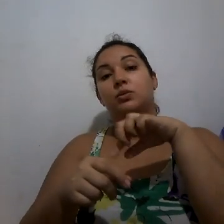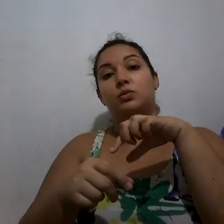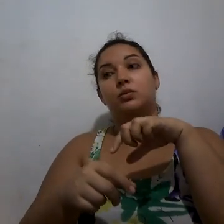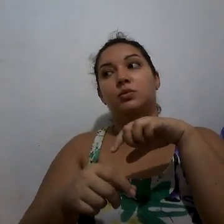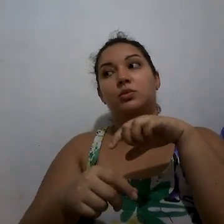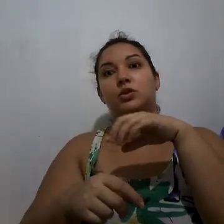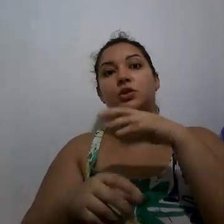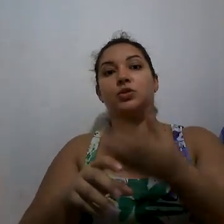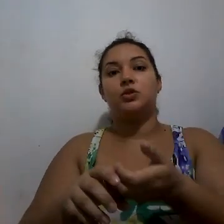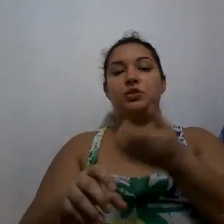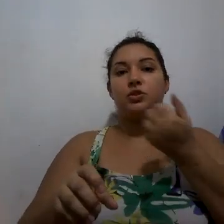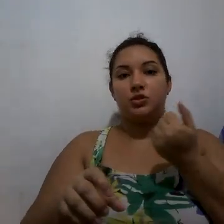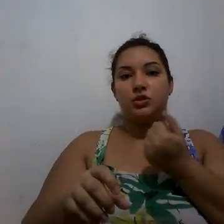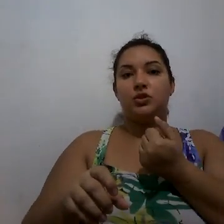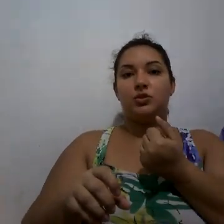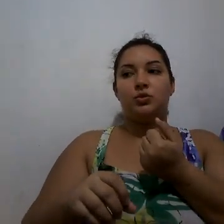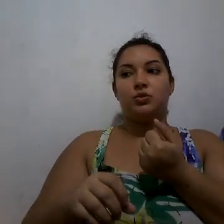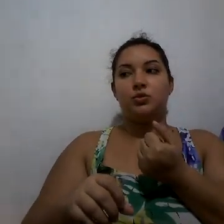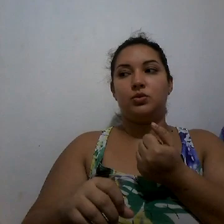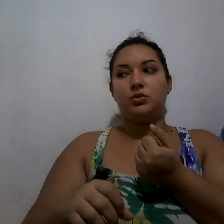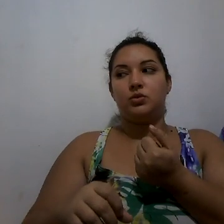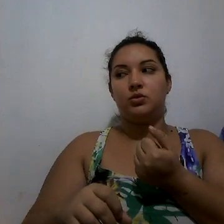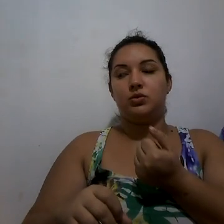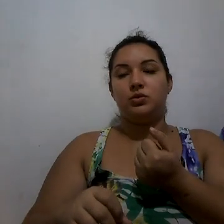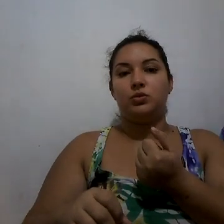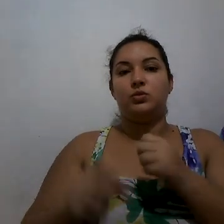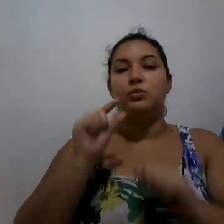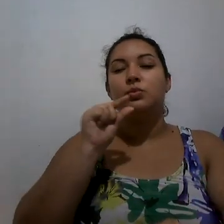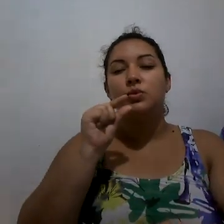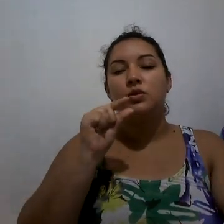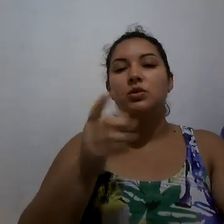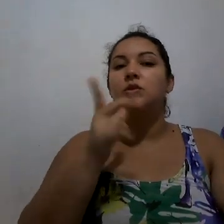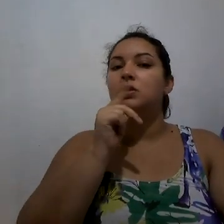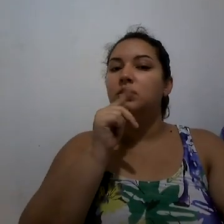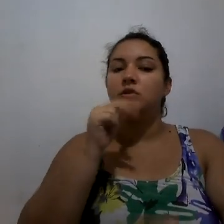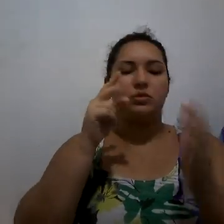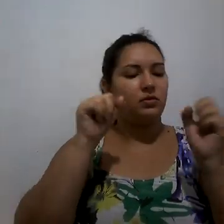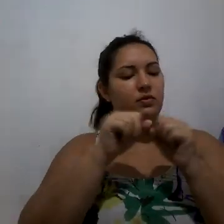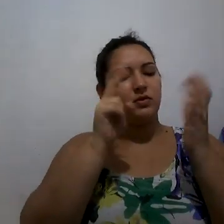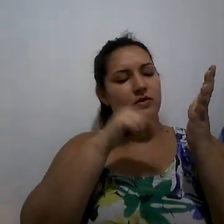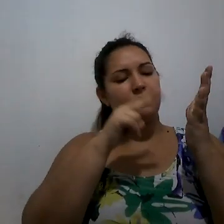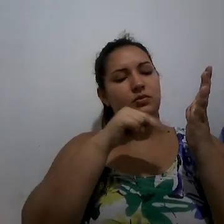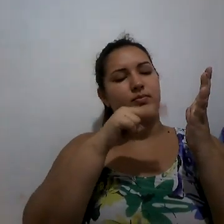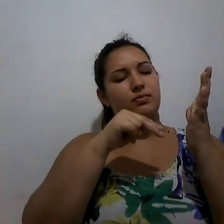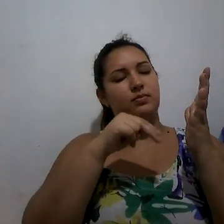eu retirei uma quantidade, peguei um pouquinho daquela água e fui fazer análise. Quando eu fui